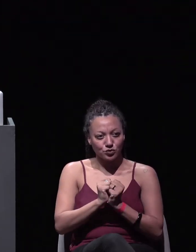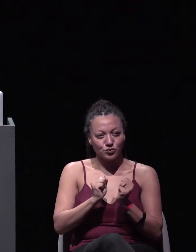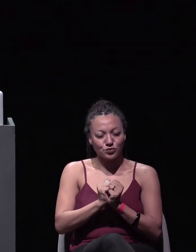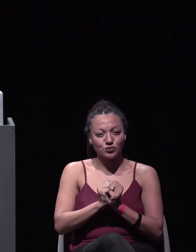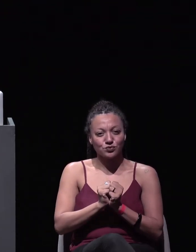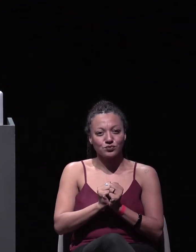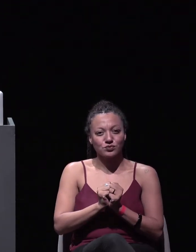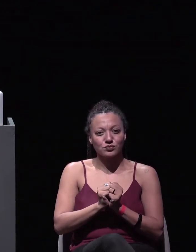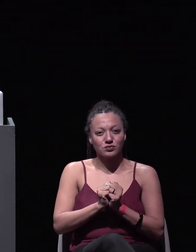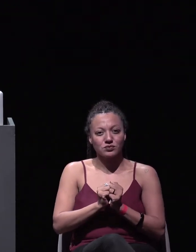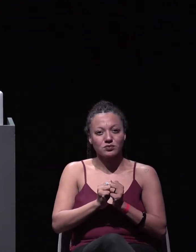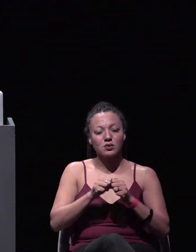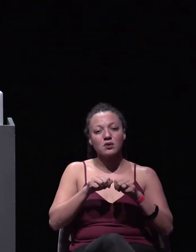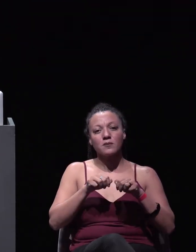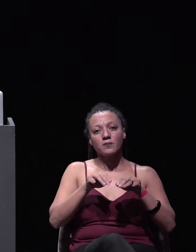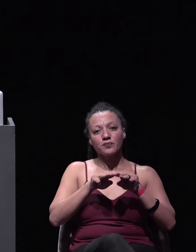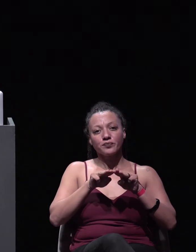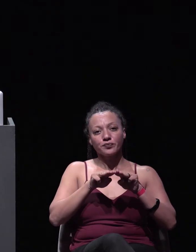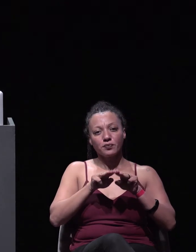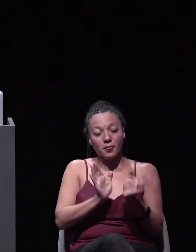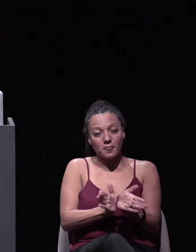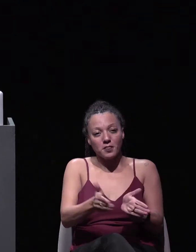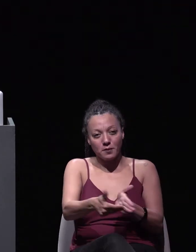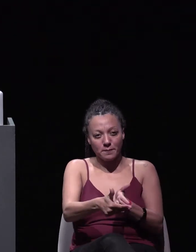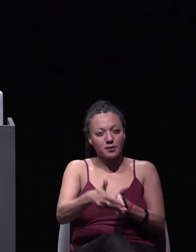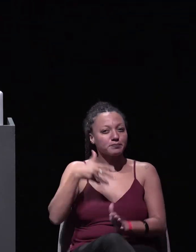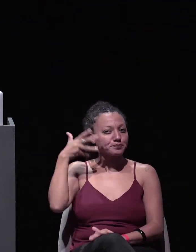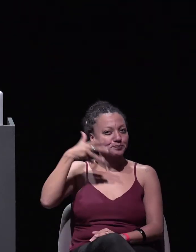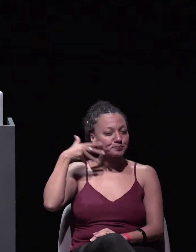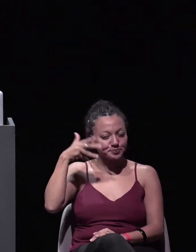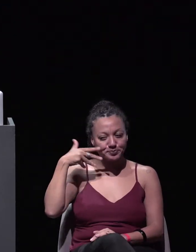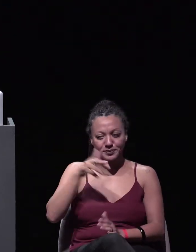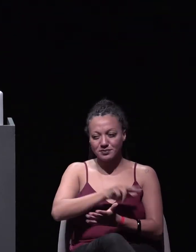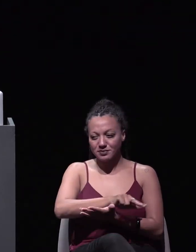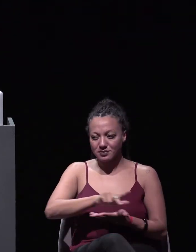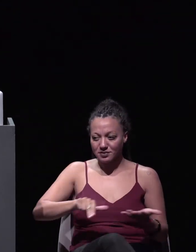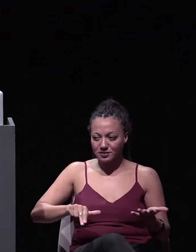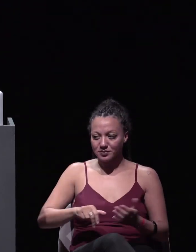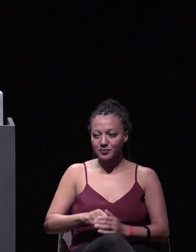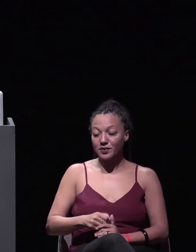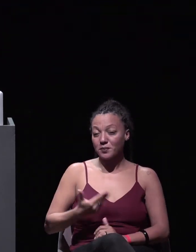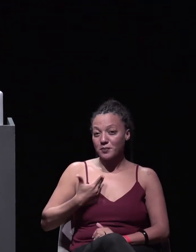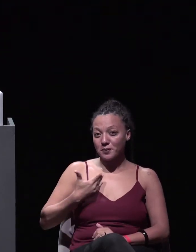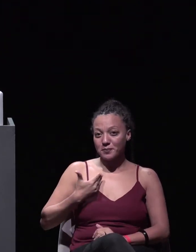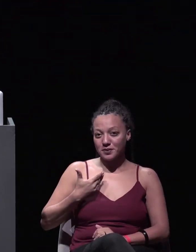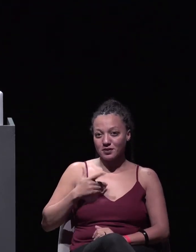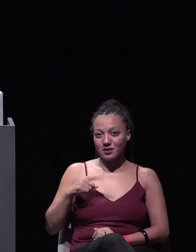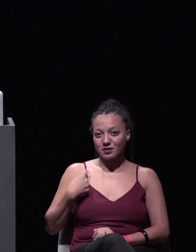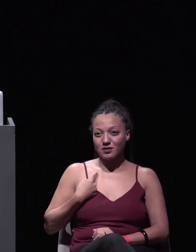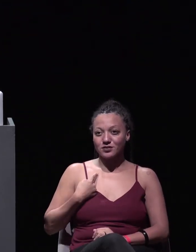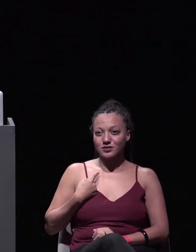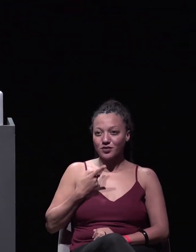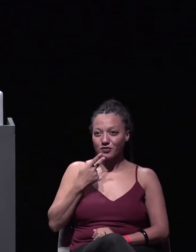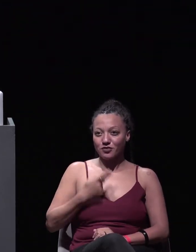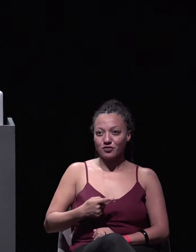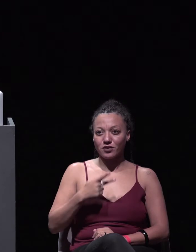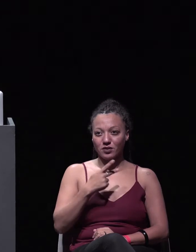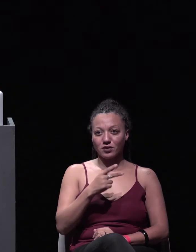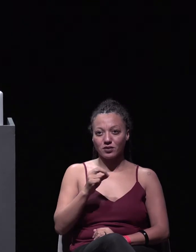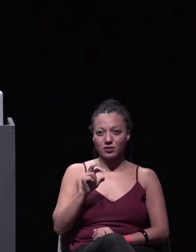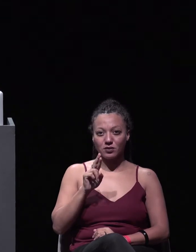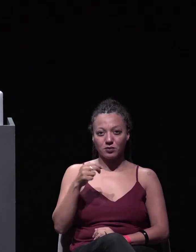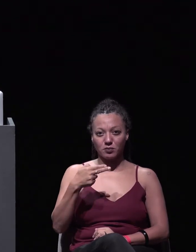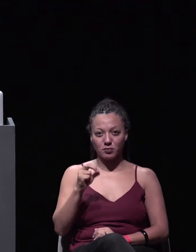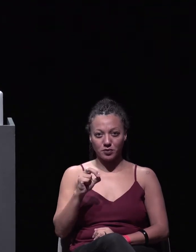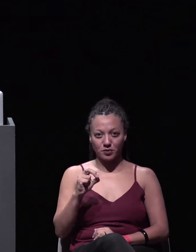uma série de palestras sobre o Robert Mapplethorpe, e que uma amiga nossa que participou chamou de